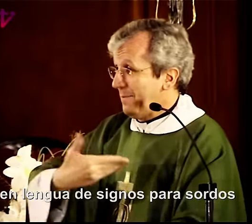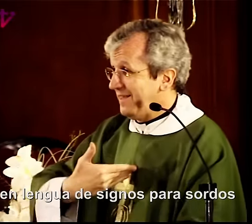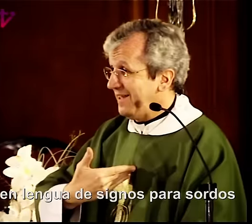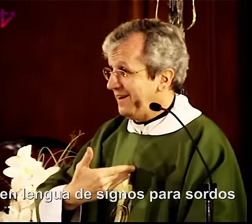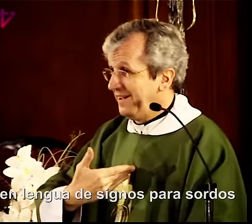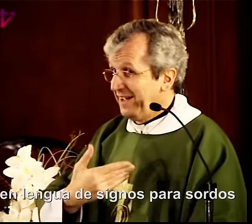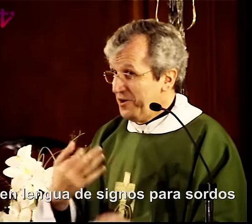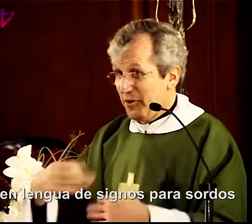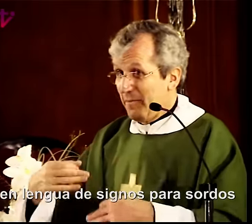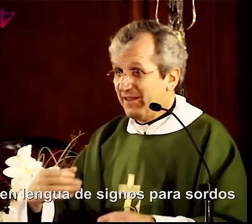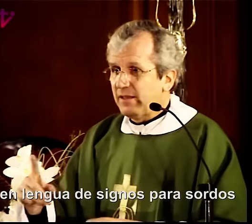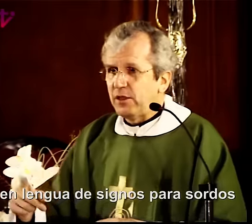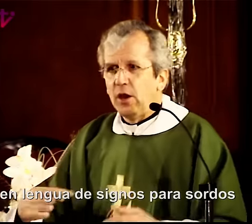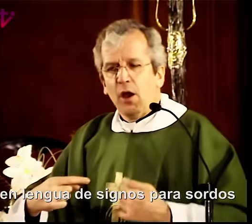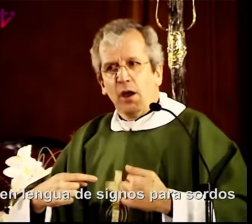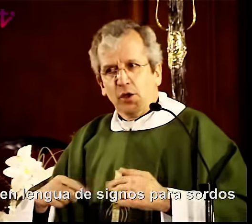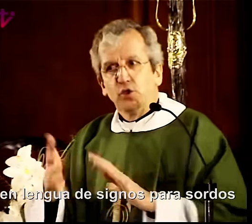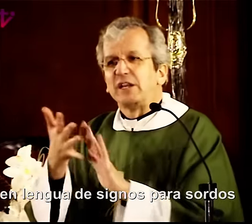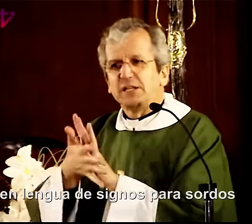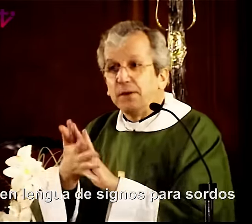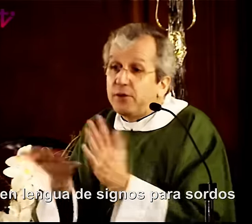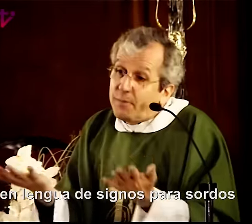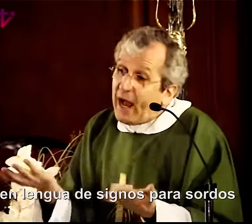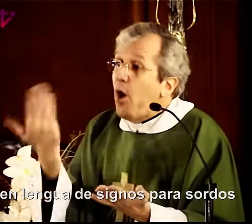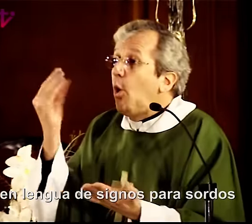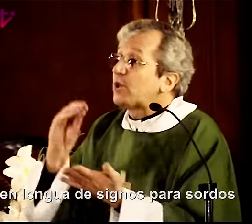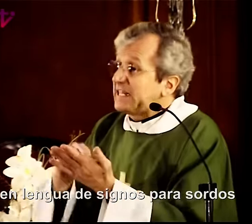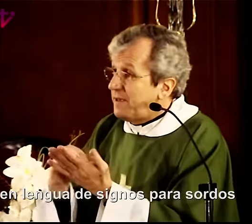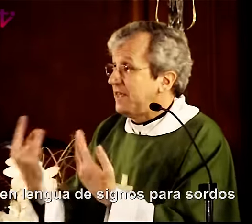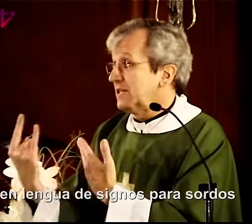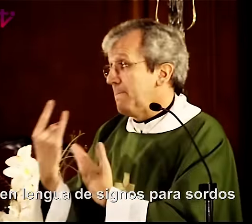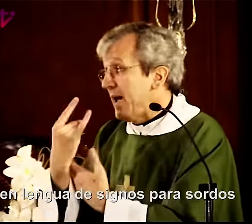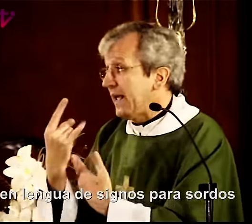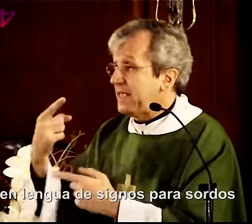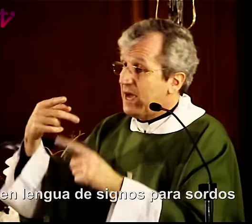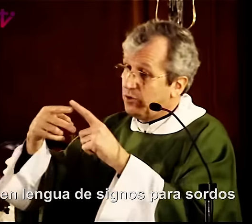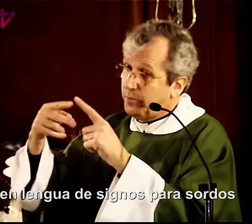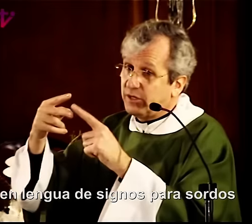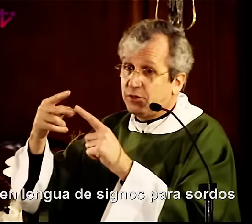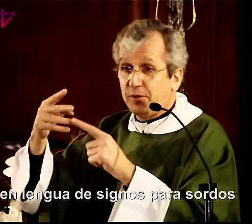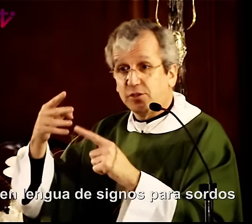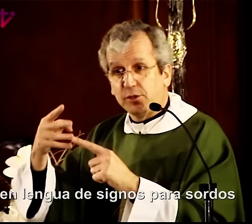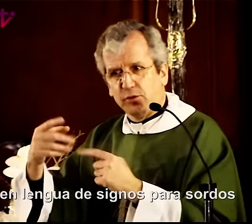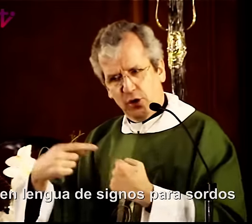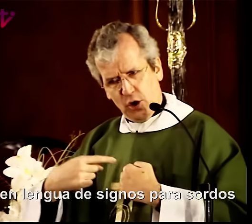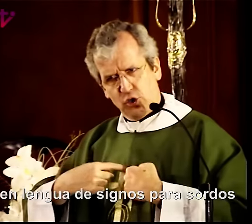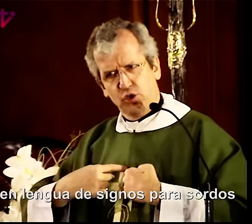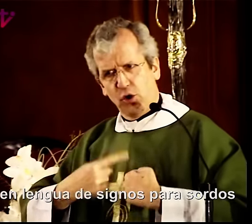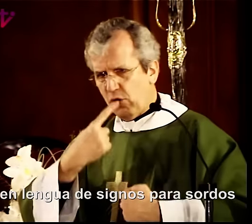pedir, normalmente te dice, yo les explico, digo, mira, otras veces me han engañado por esto. Yo le